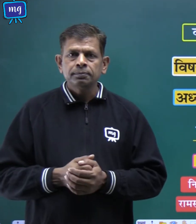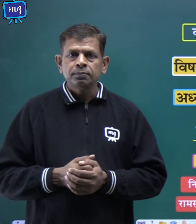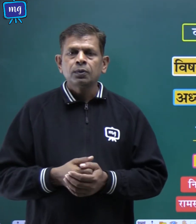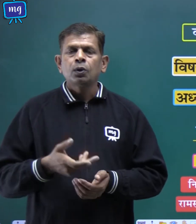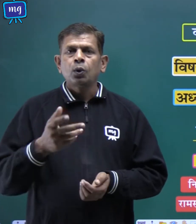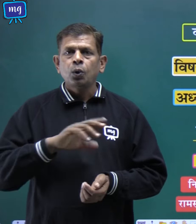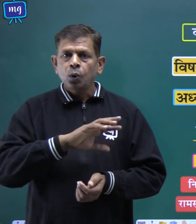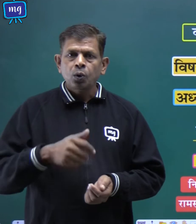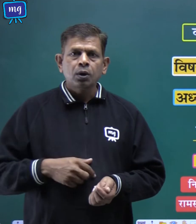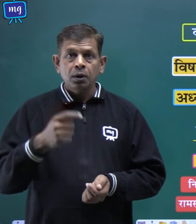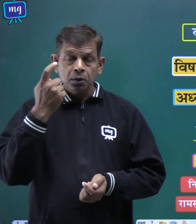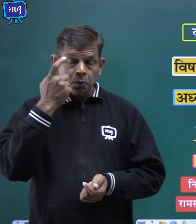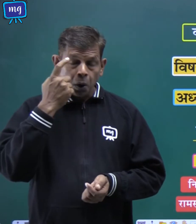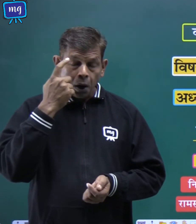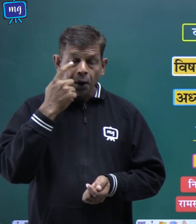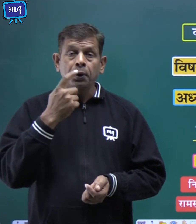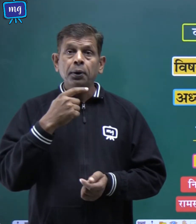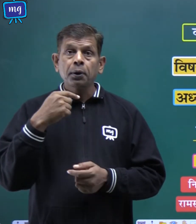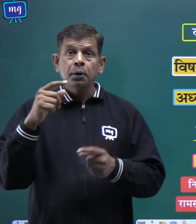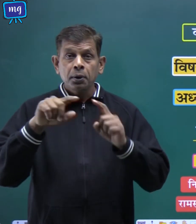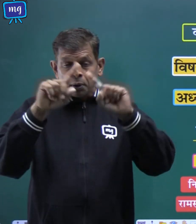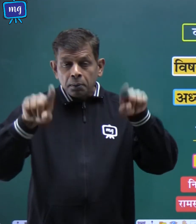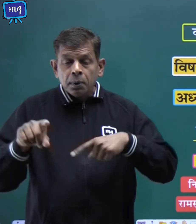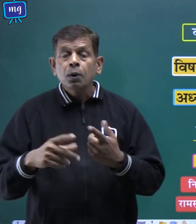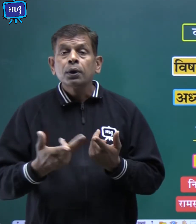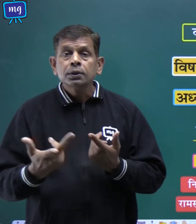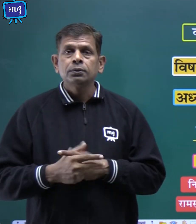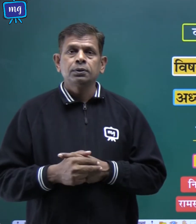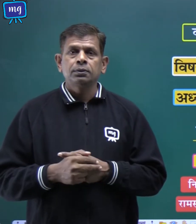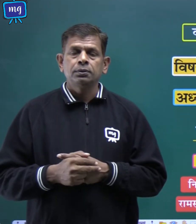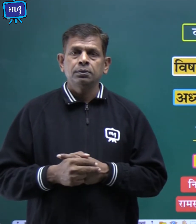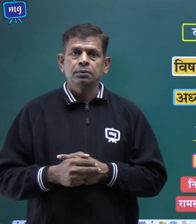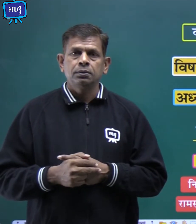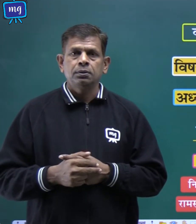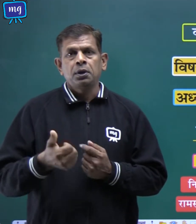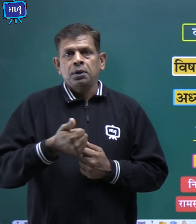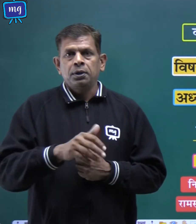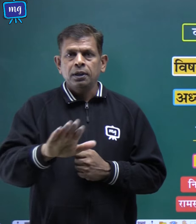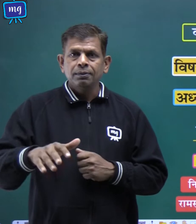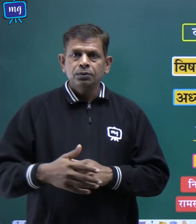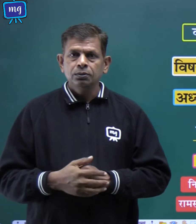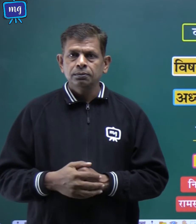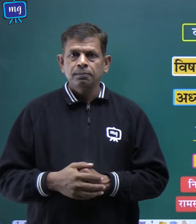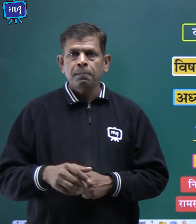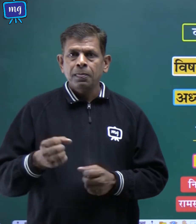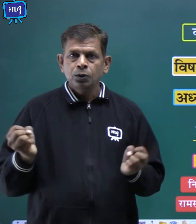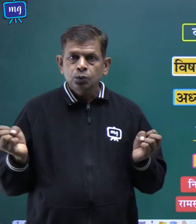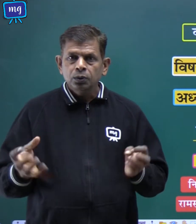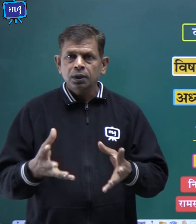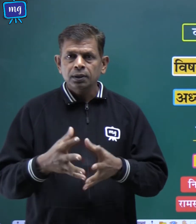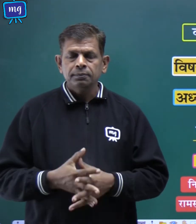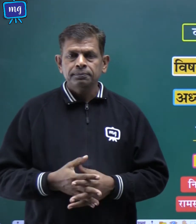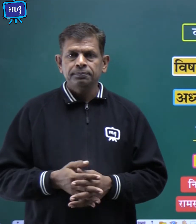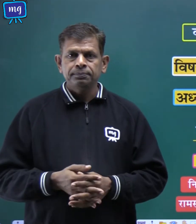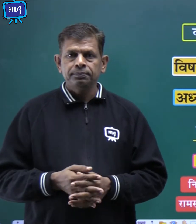और हमारी नेत्र संरचना कैसी होती है। ठीक है बच्चों, शुरू करें।